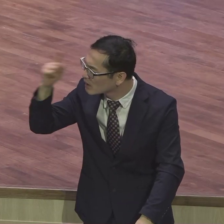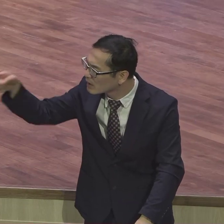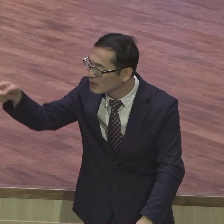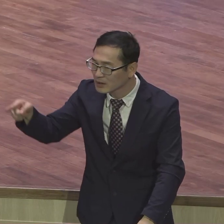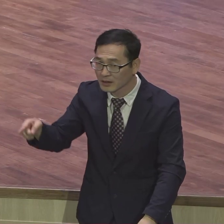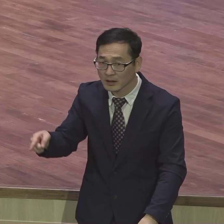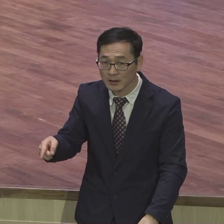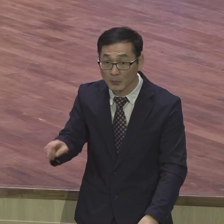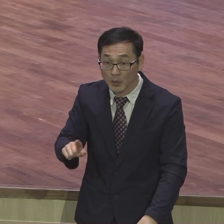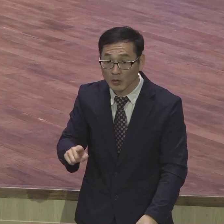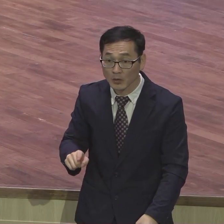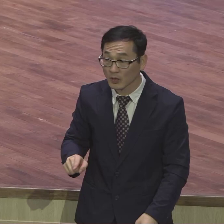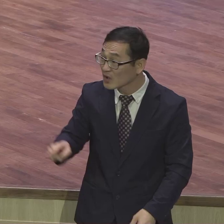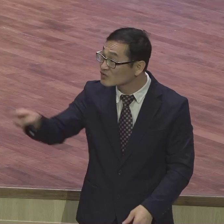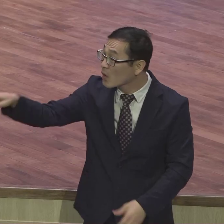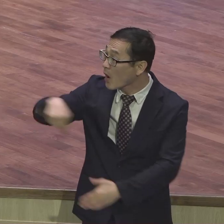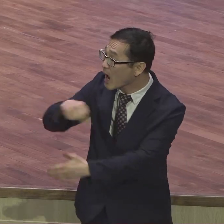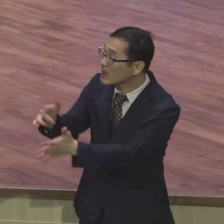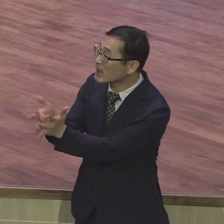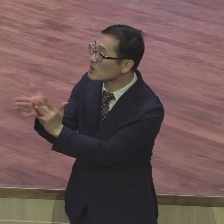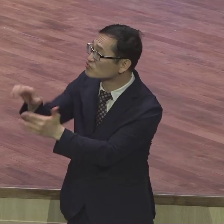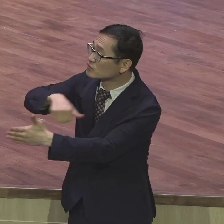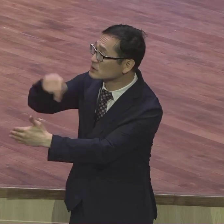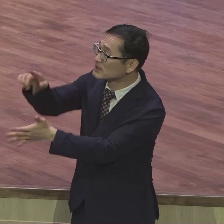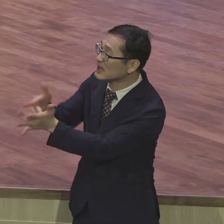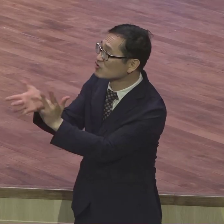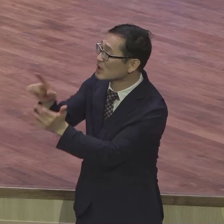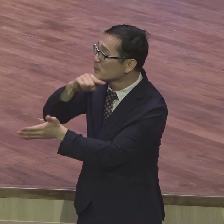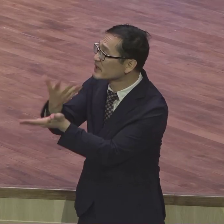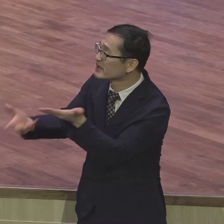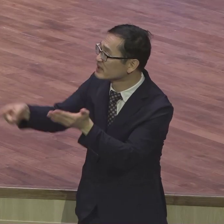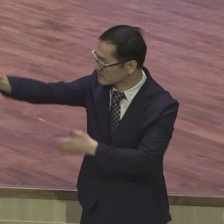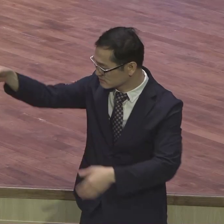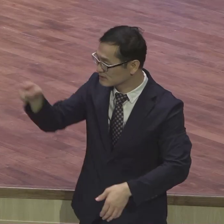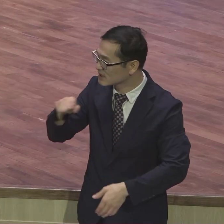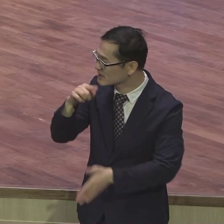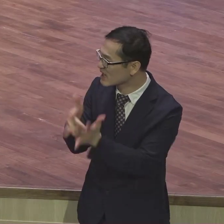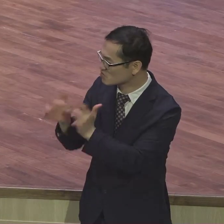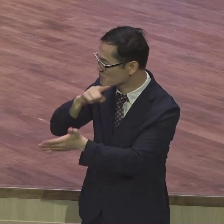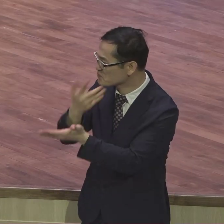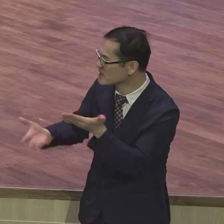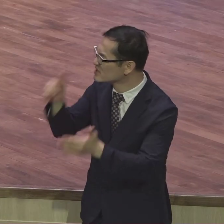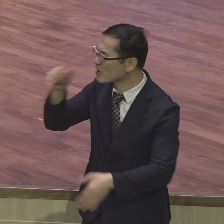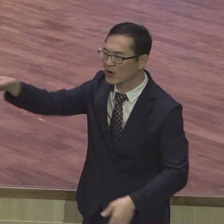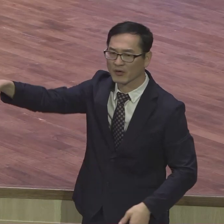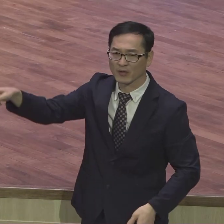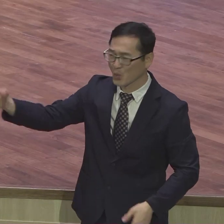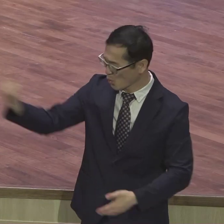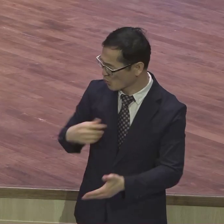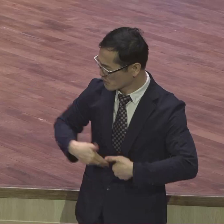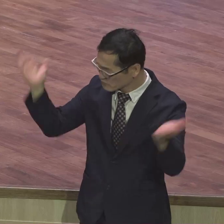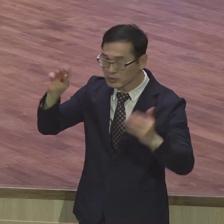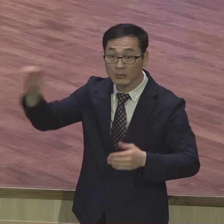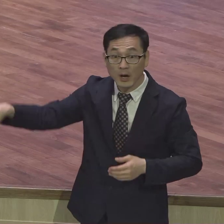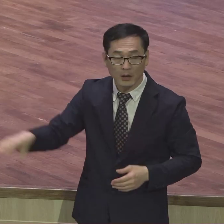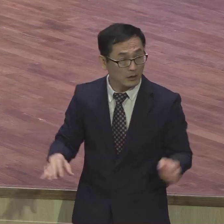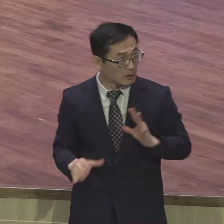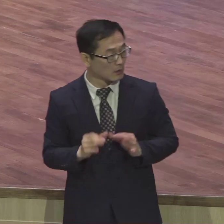니 속에 예수 피가 흐르구만 여러분 믿음이 신동자네가 점진이